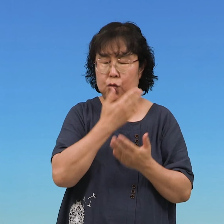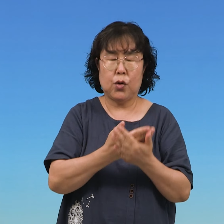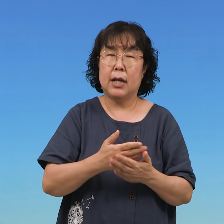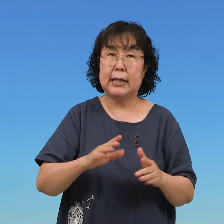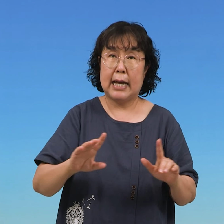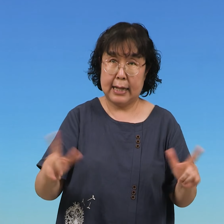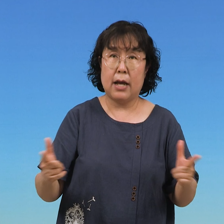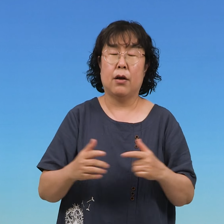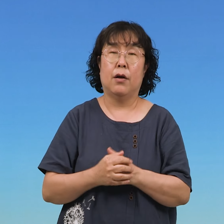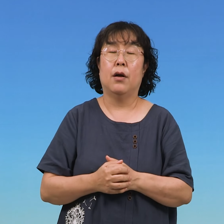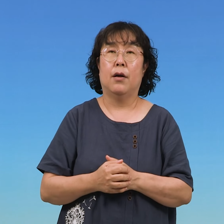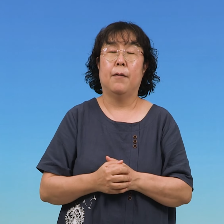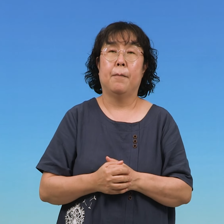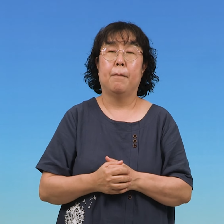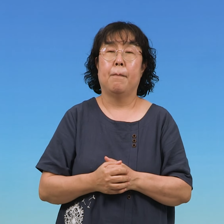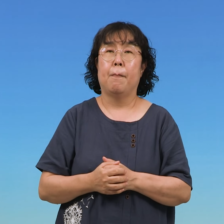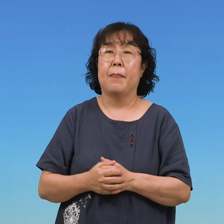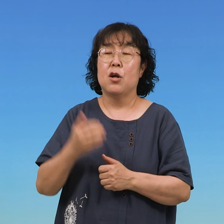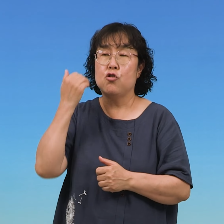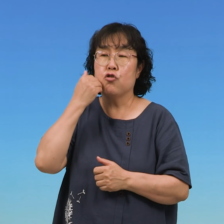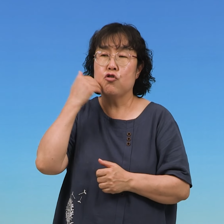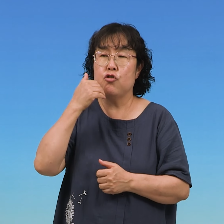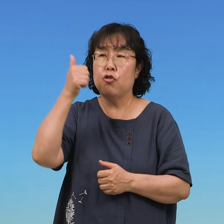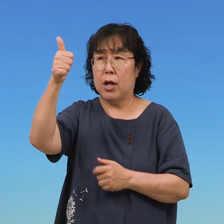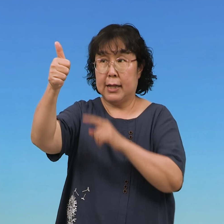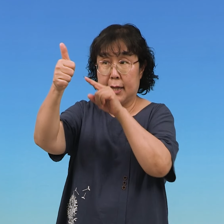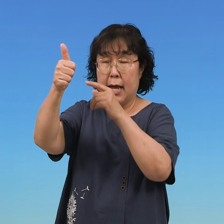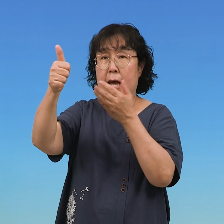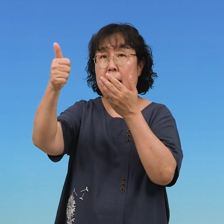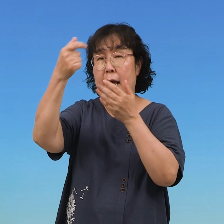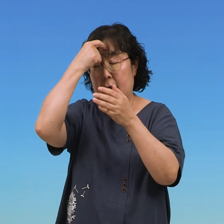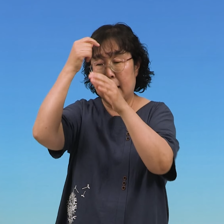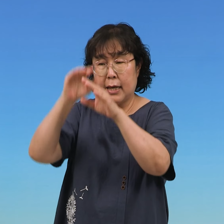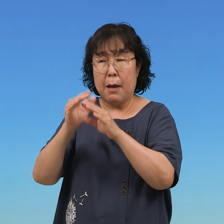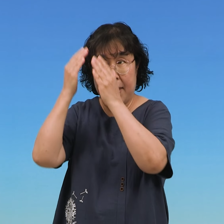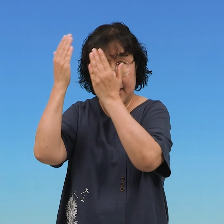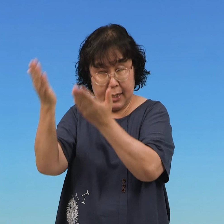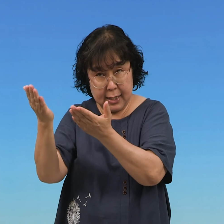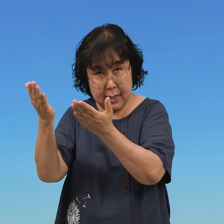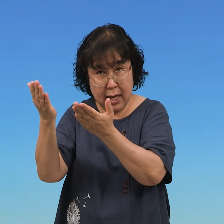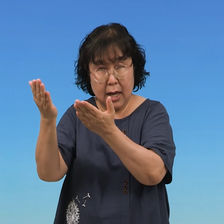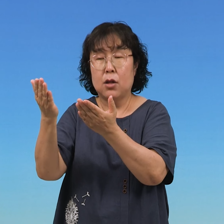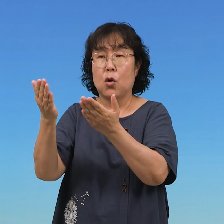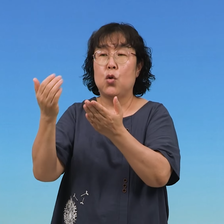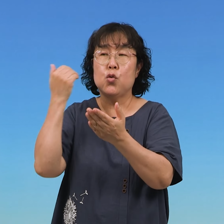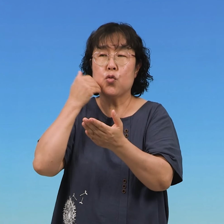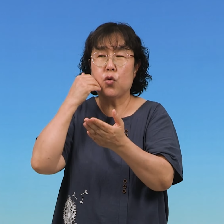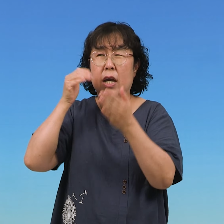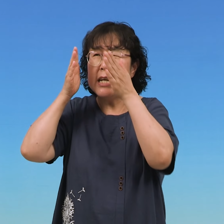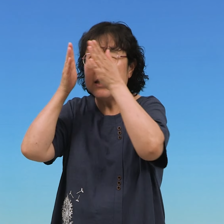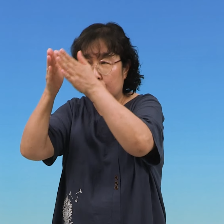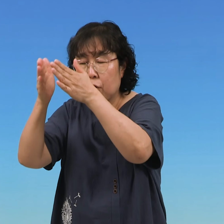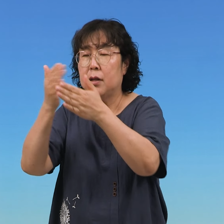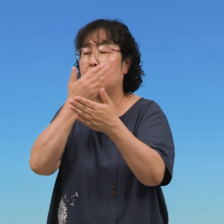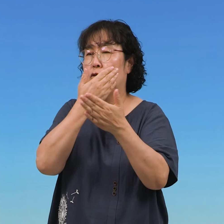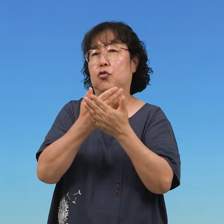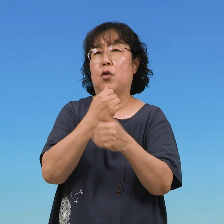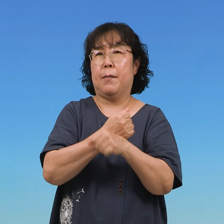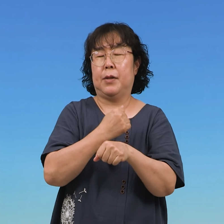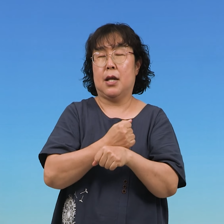경배하느냐의 문제예요. 누구를 집중하느냐의 문제예요. 아모스 5장 4절부터 6절,